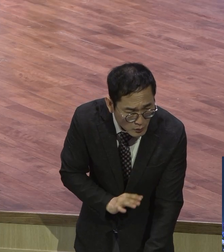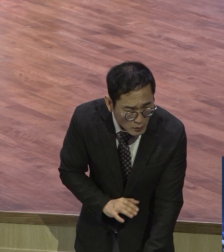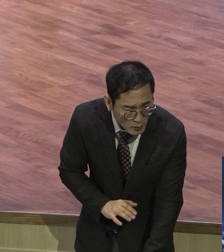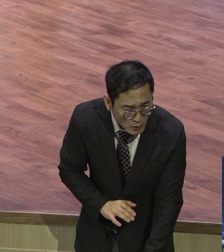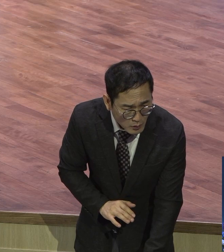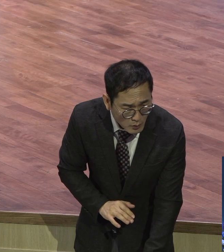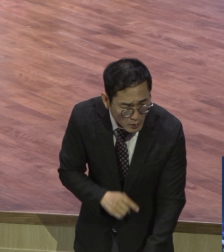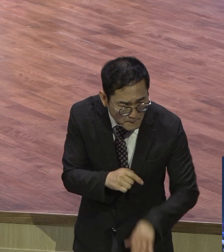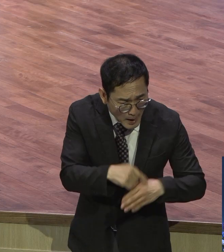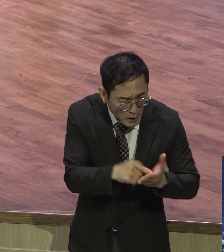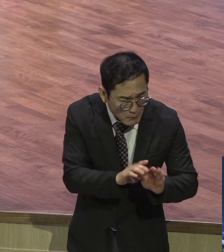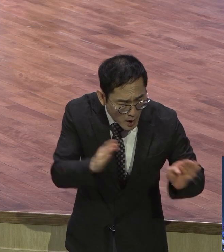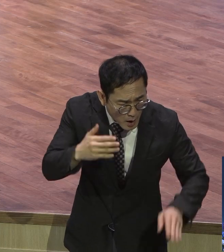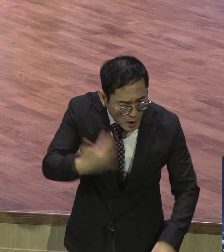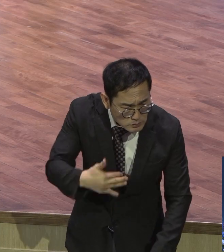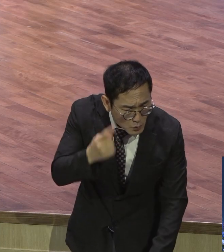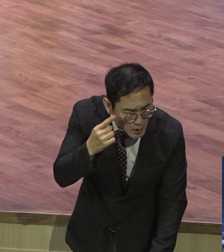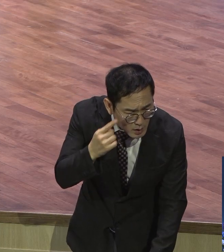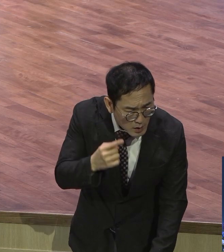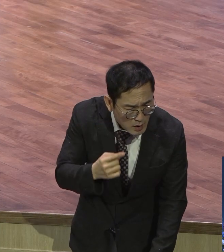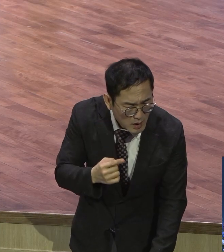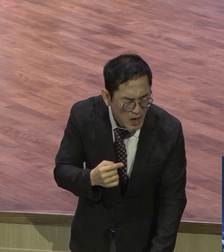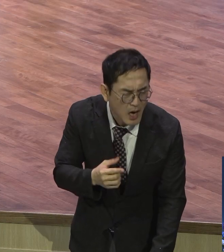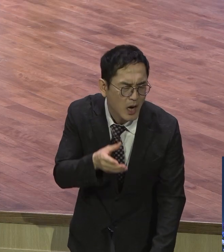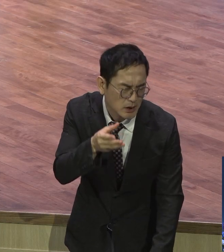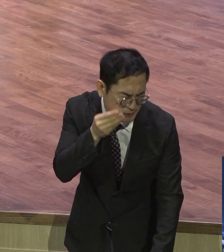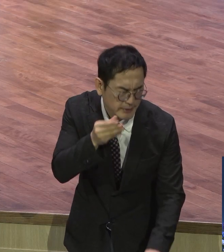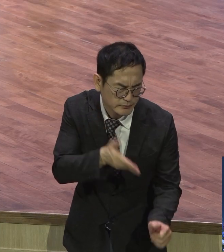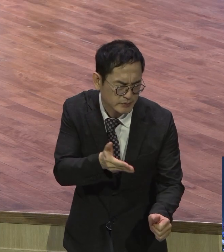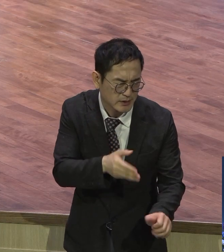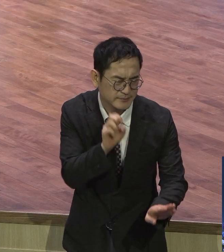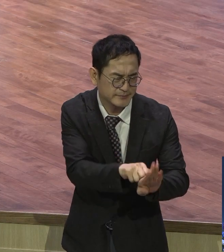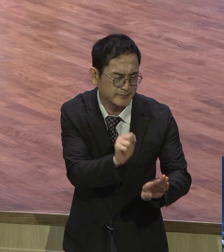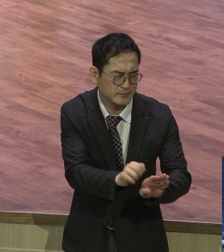제발 빈다 마음문 열어라